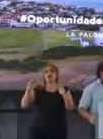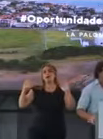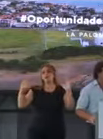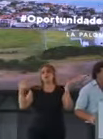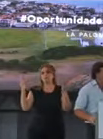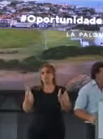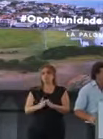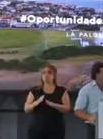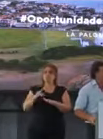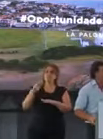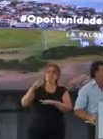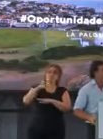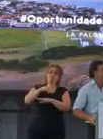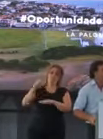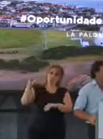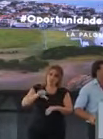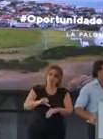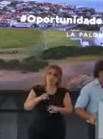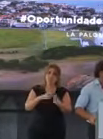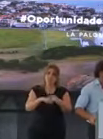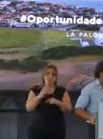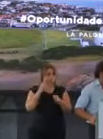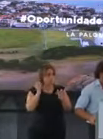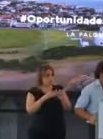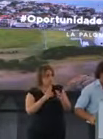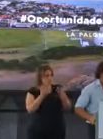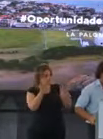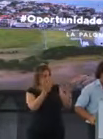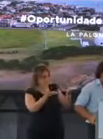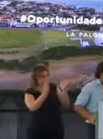déficit, vamos a agarrar parte de esos ahorros a Azucena.